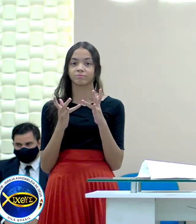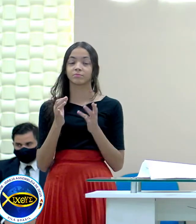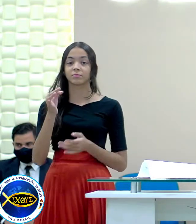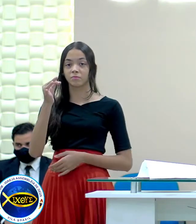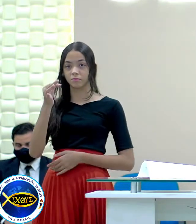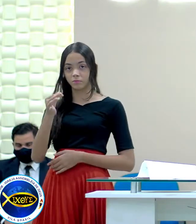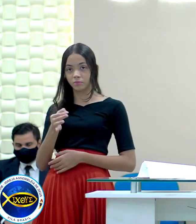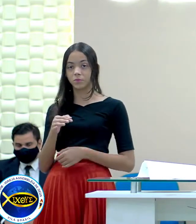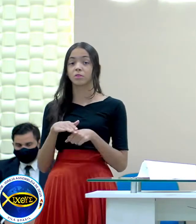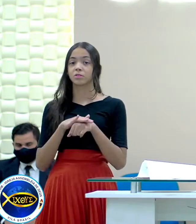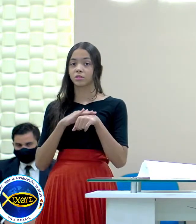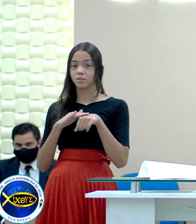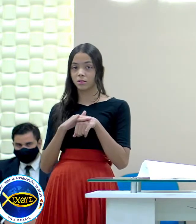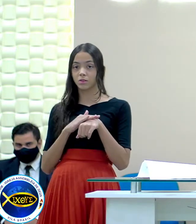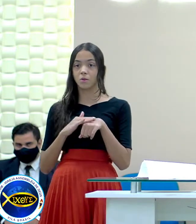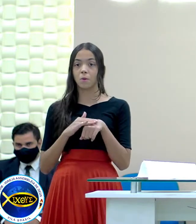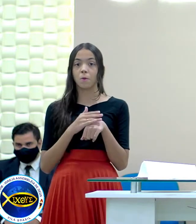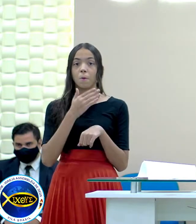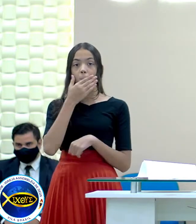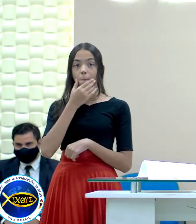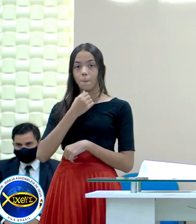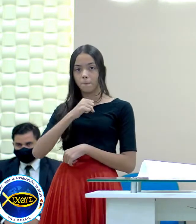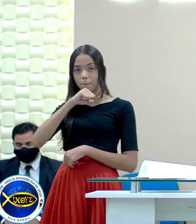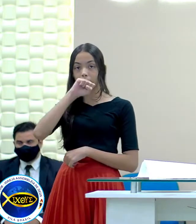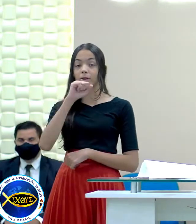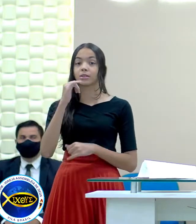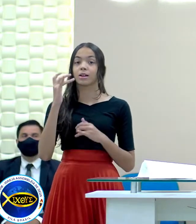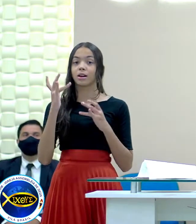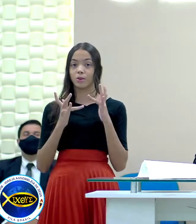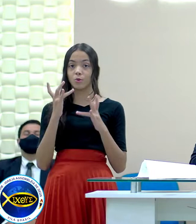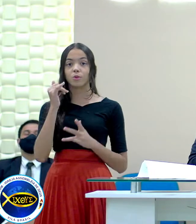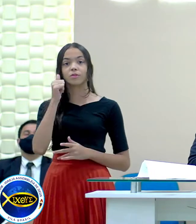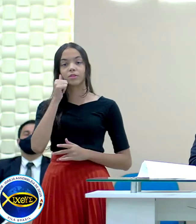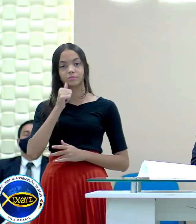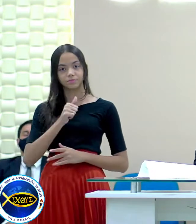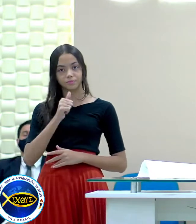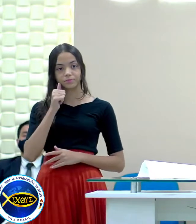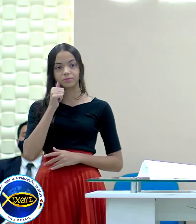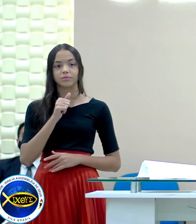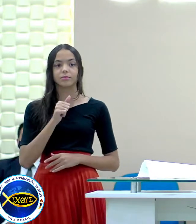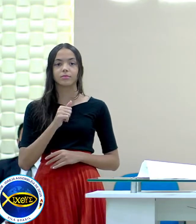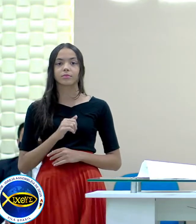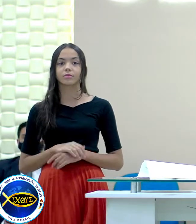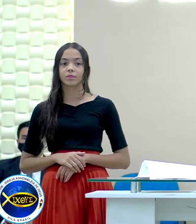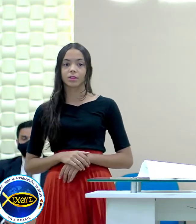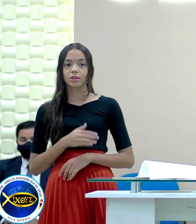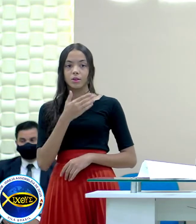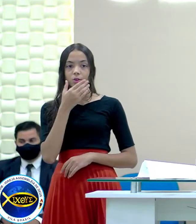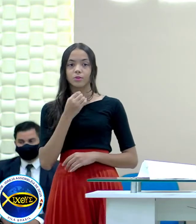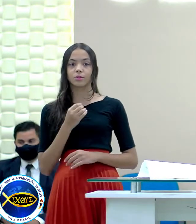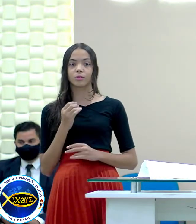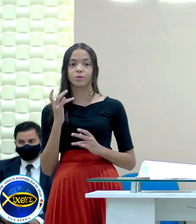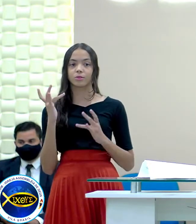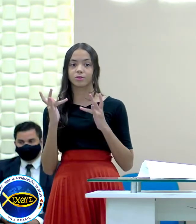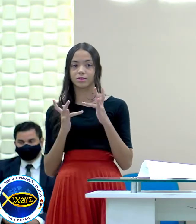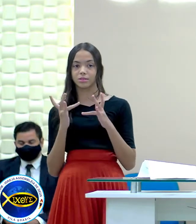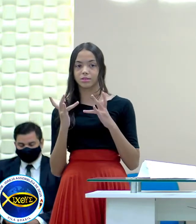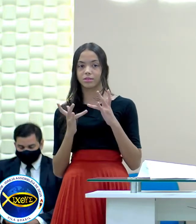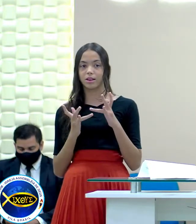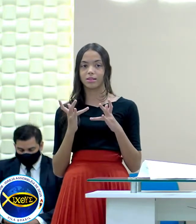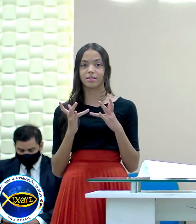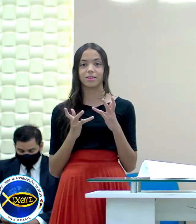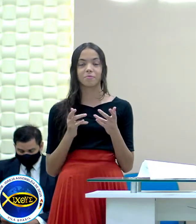seu pai, com o pai da noiva, depois do dote pago, o noivo saía e dizia que ia